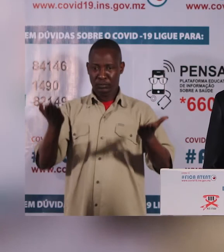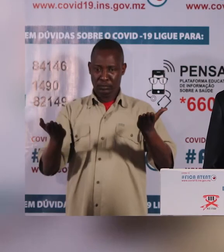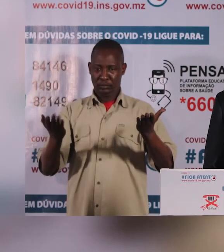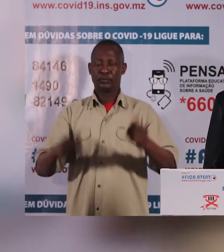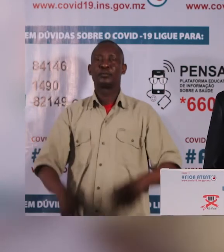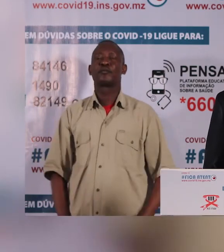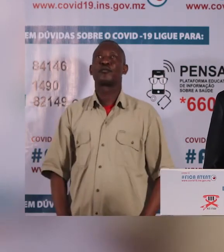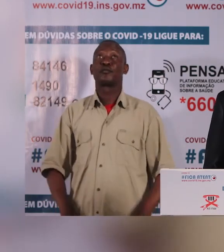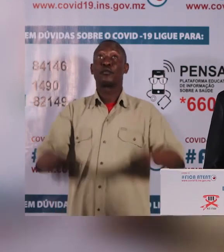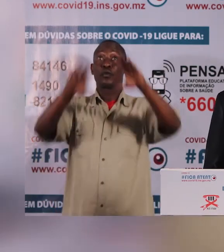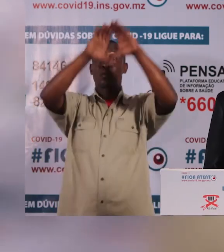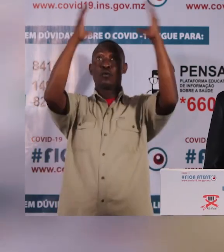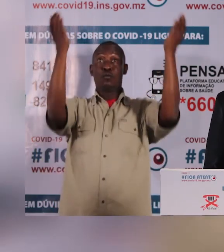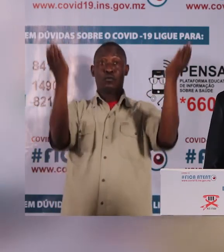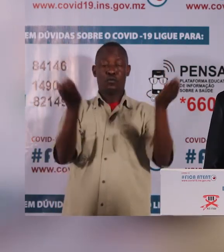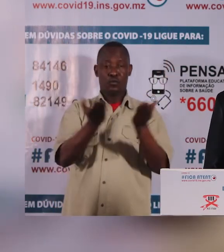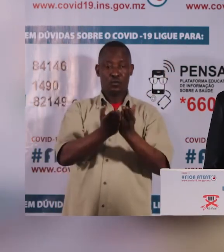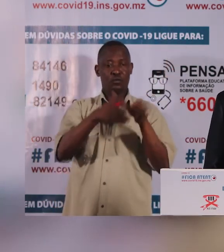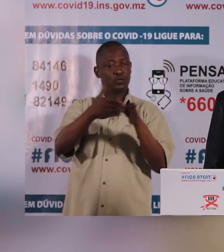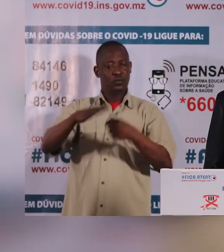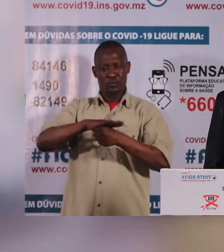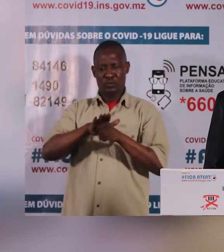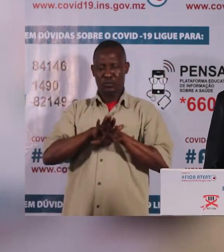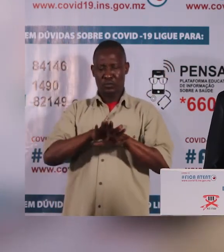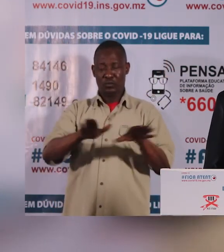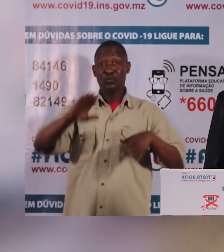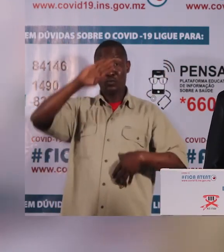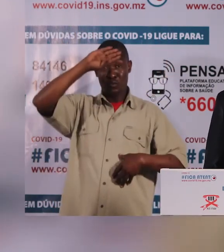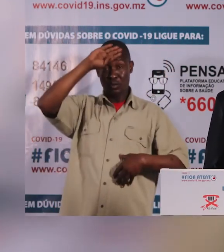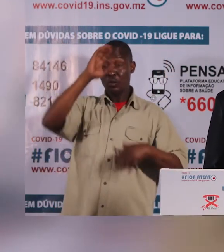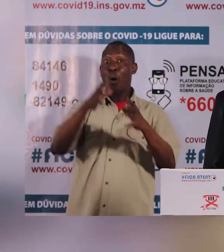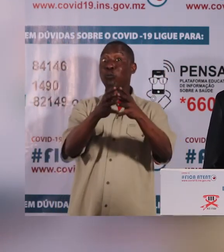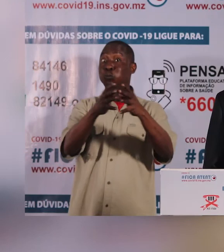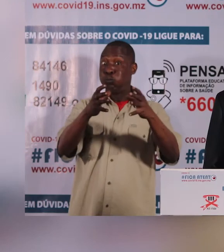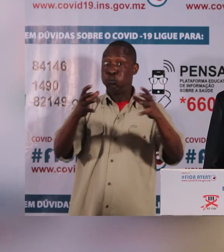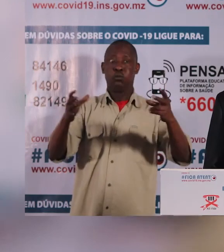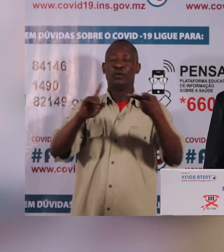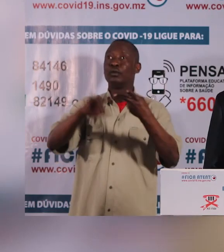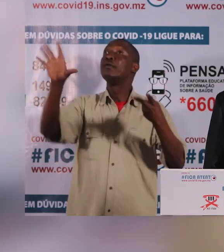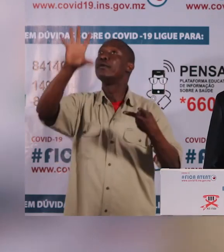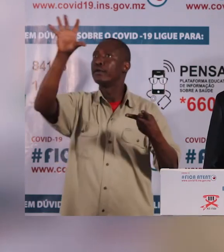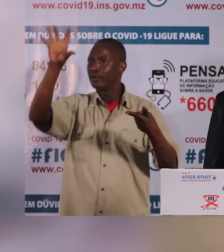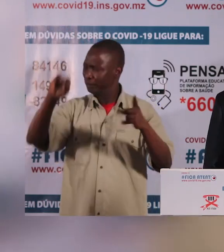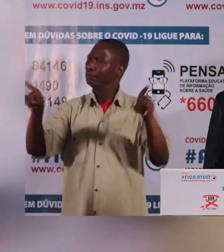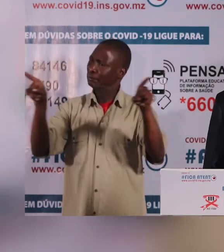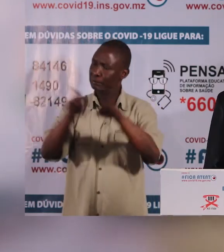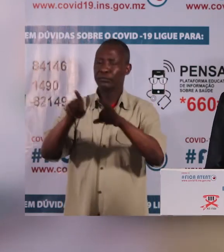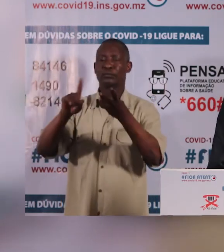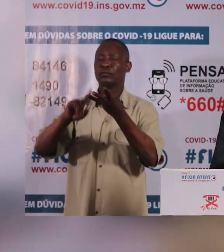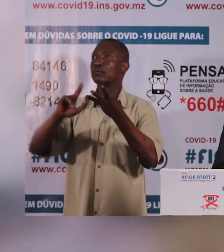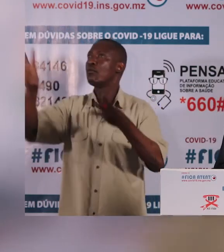cresce a um ritmo inquietante. No nosso continente, incluindo na África Austral, o pico da epidemia ainda não foi